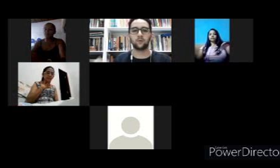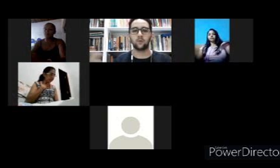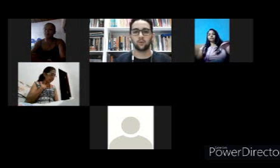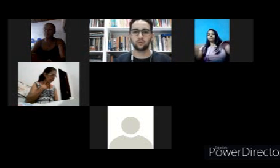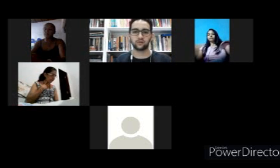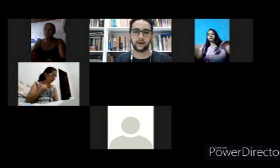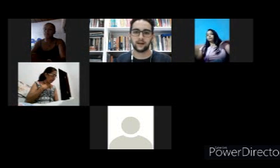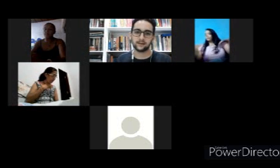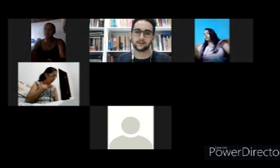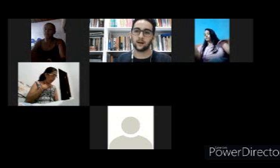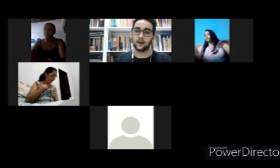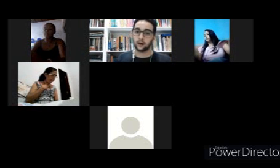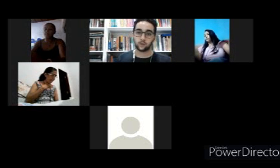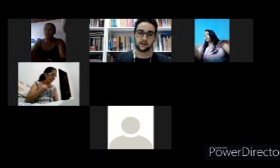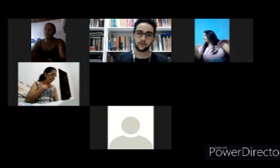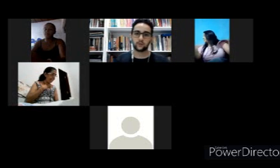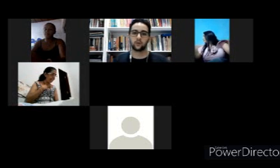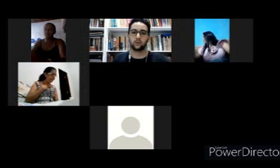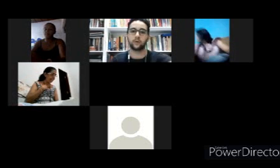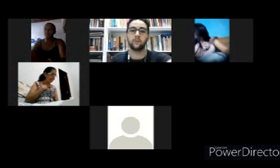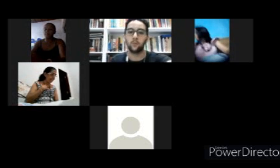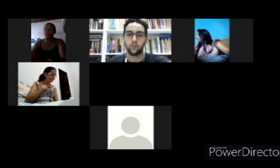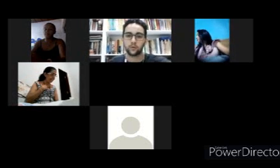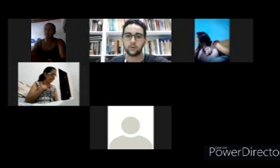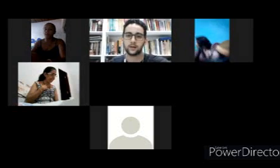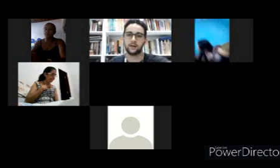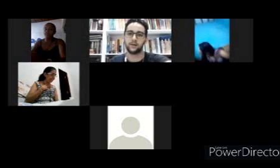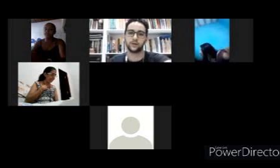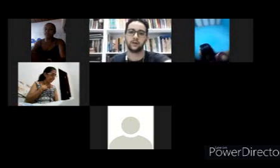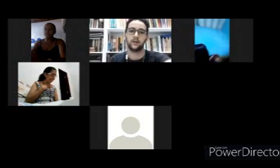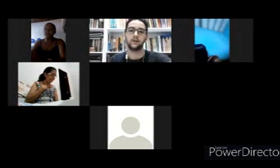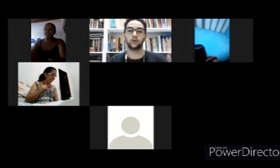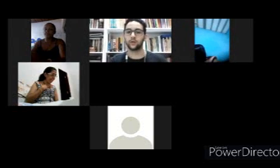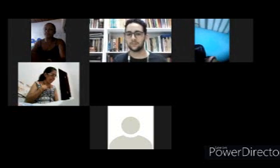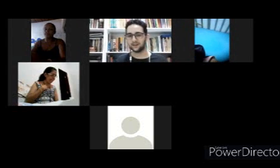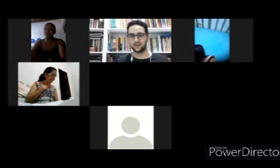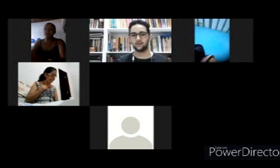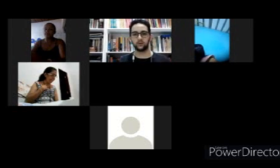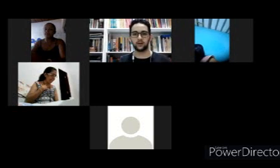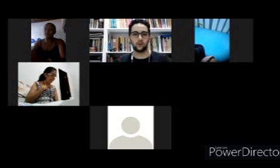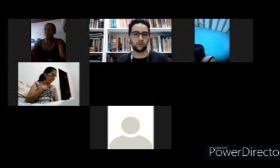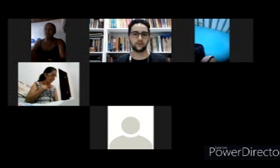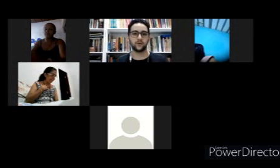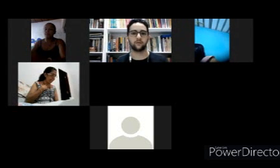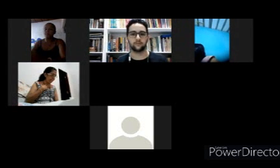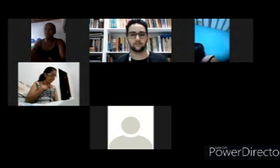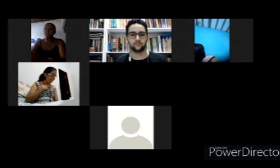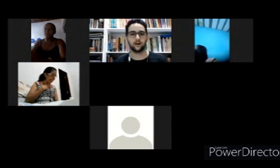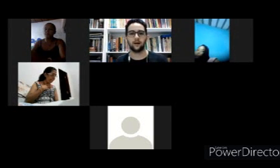com outros países, é que o Brasil tem uma cultura muito característica de toda a alimentação ter o arroz e o feijão. É